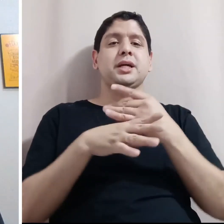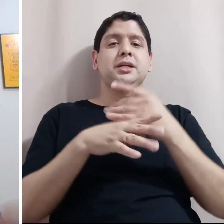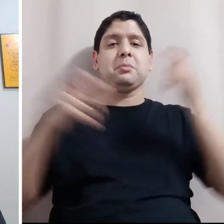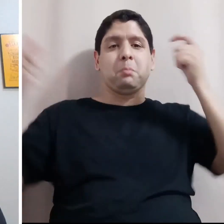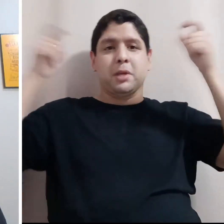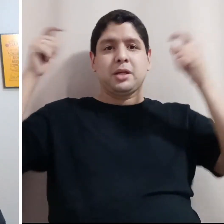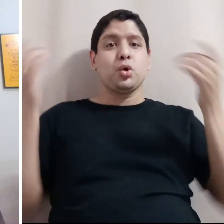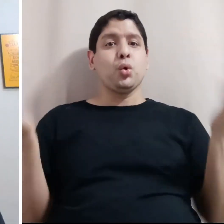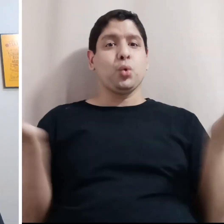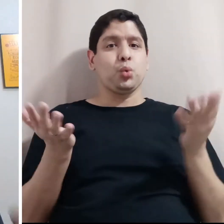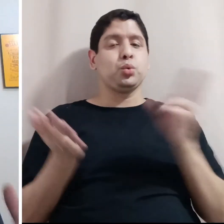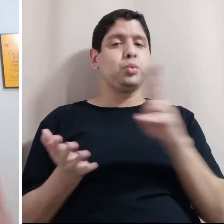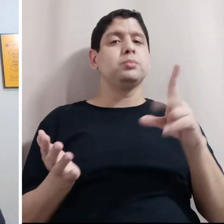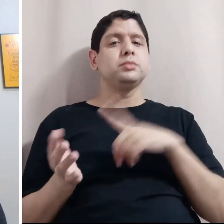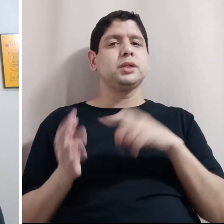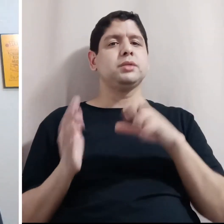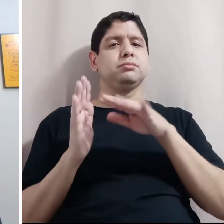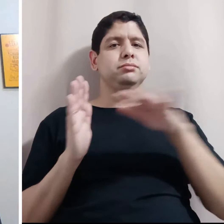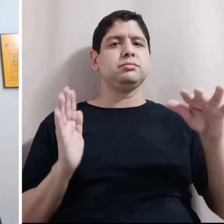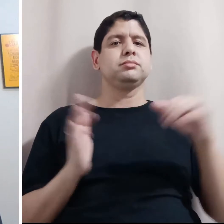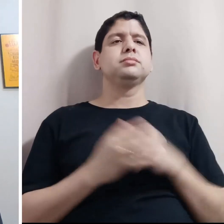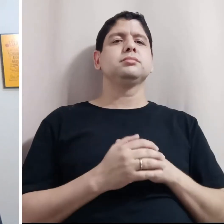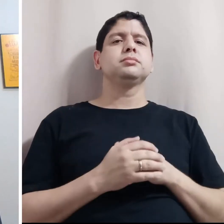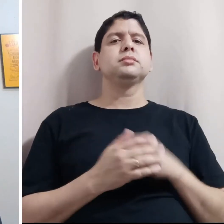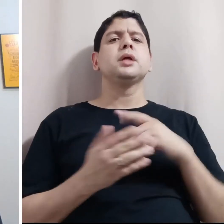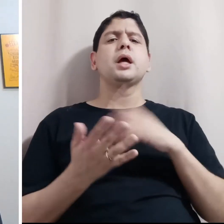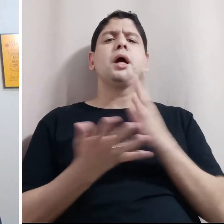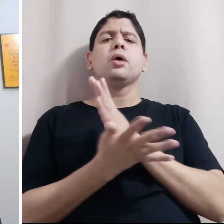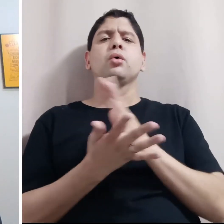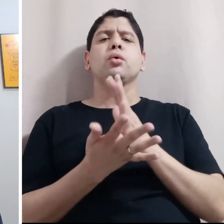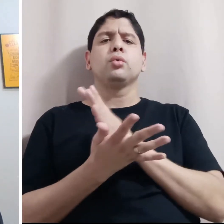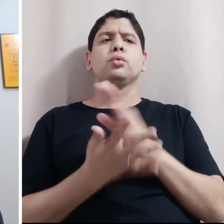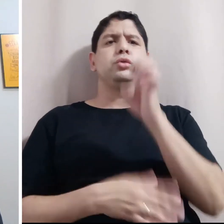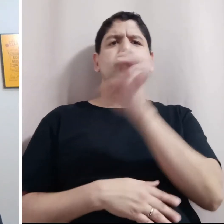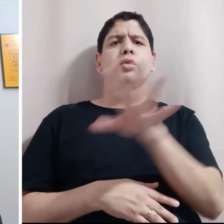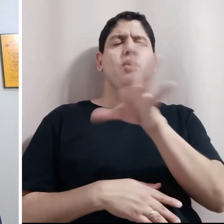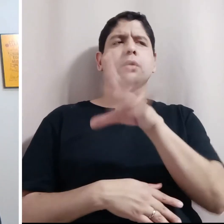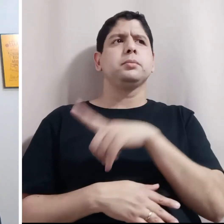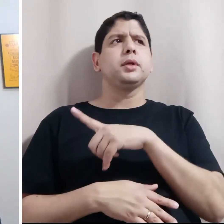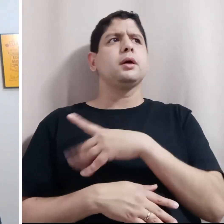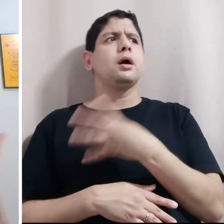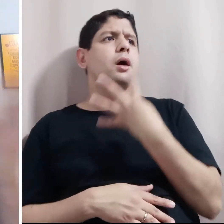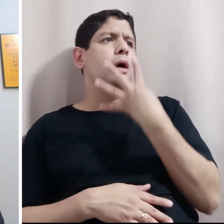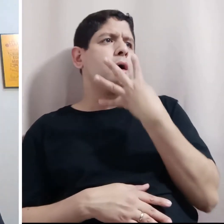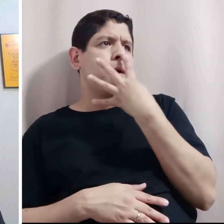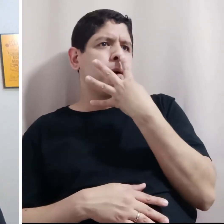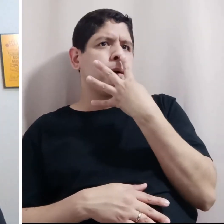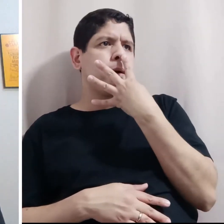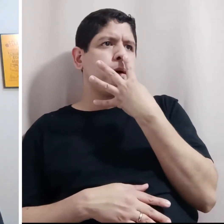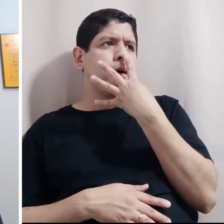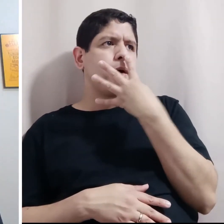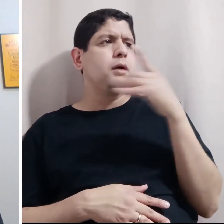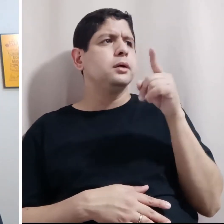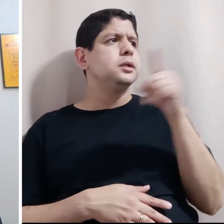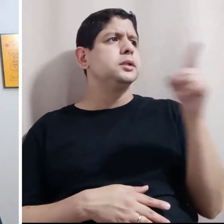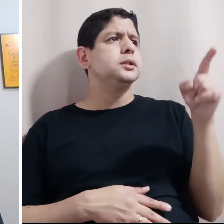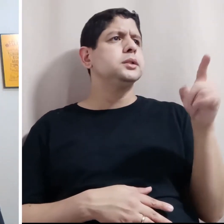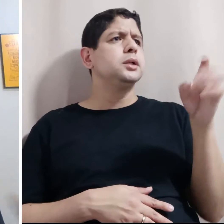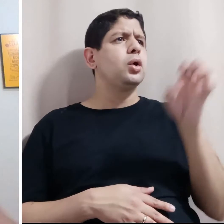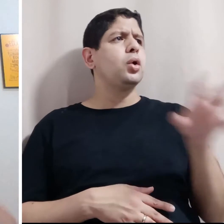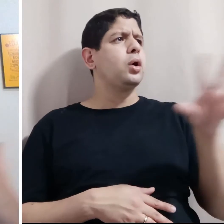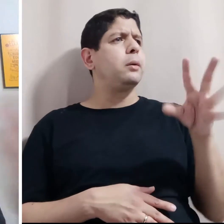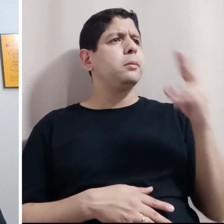limpíssima, né? Uma higiene que dava inveja às próprias cidades europeias. Quando os europeus chegaram, né, eles se encantaram com essa